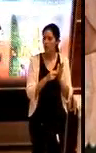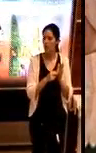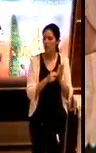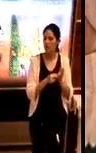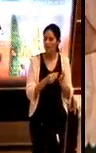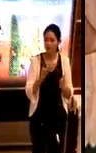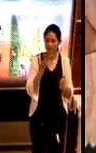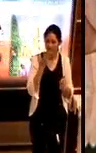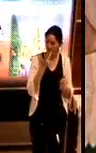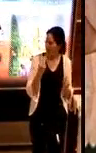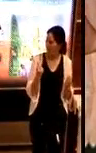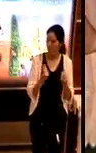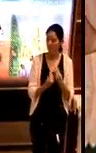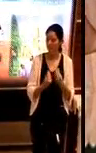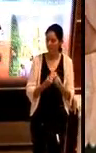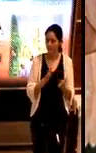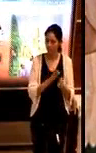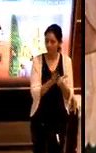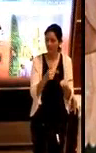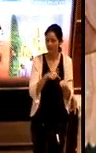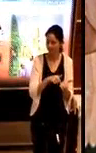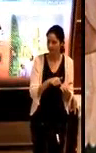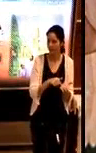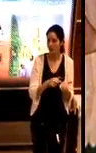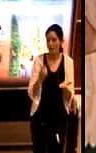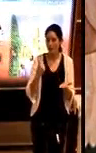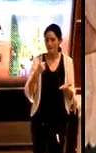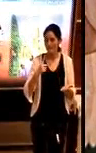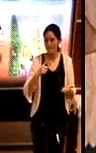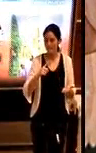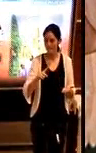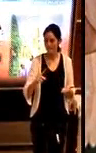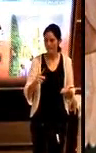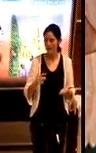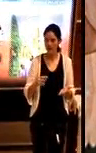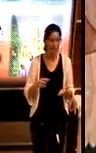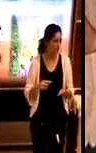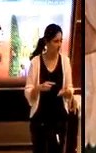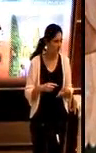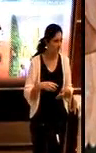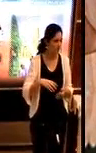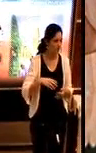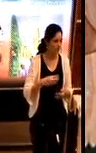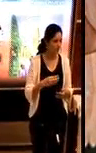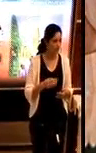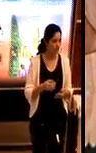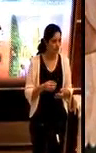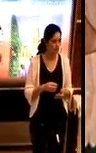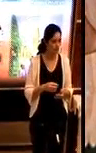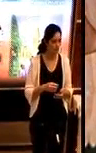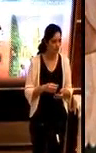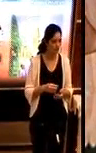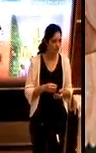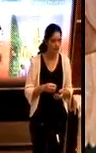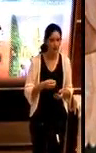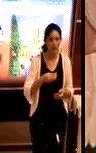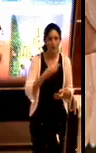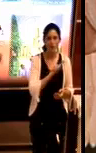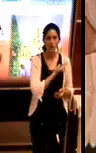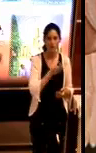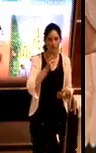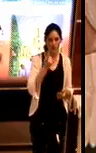Timoteo 2:19, pero el fundamento, ¿y saben de qué fundamento habla allí? Del gobierno de Dios, hermanos. A